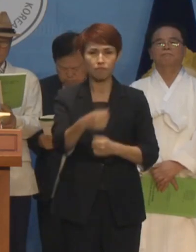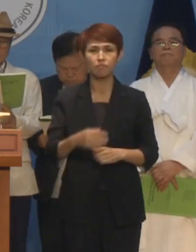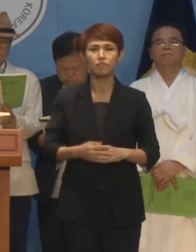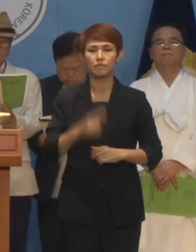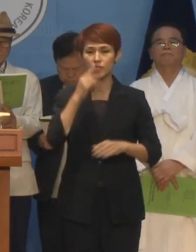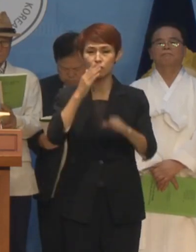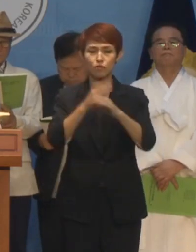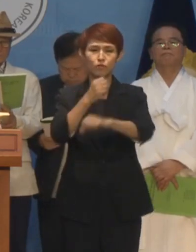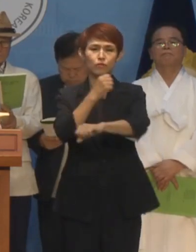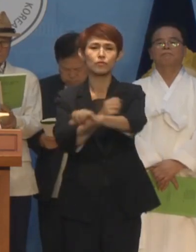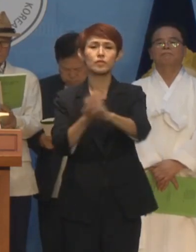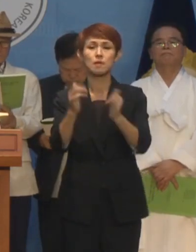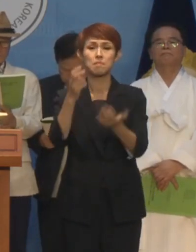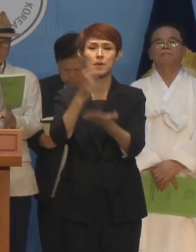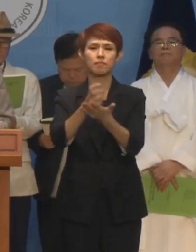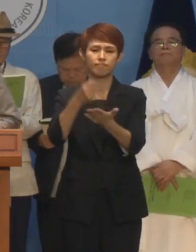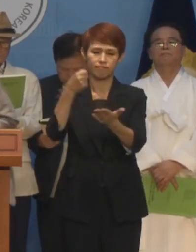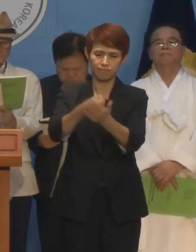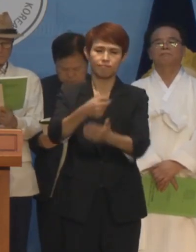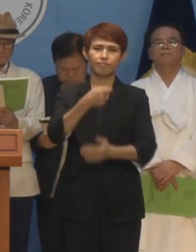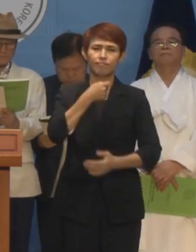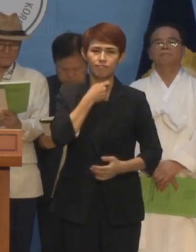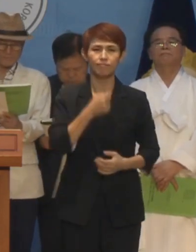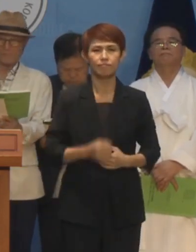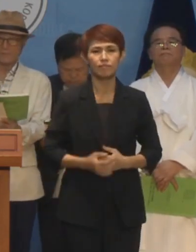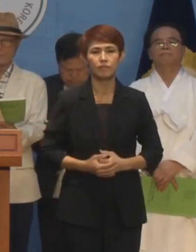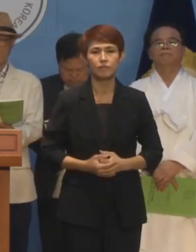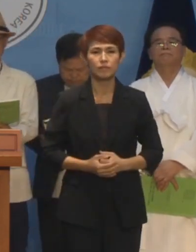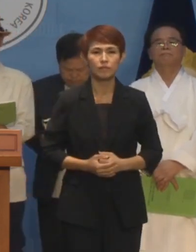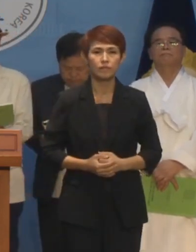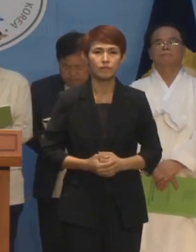민주유공자법을 제정하려는 것이다.